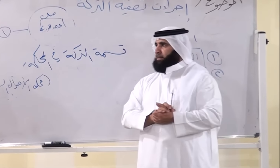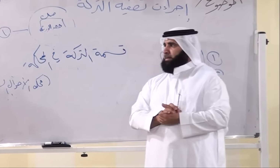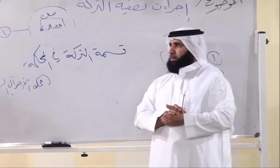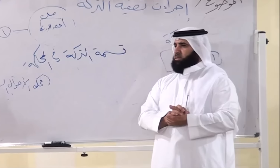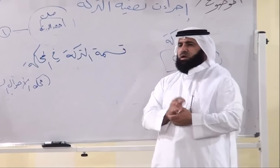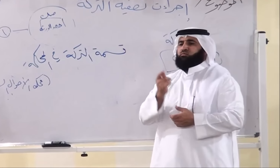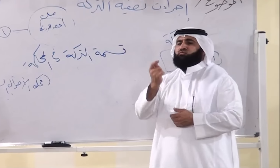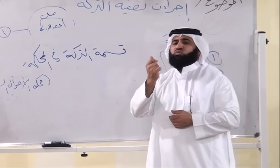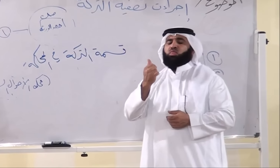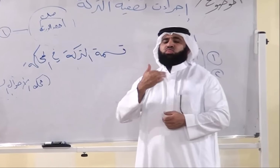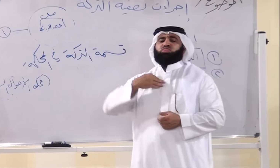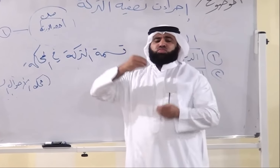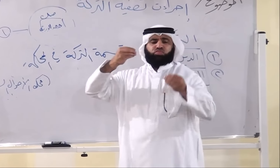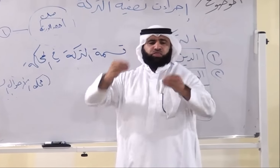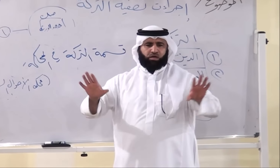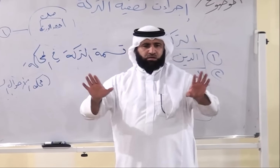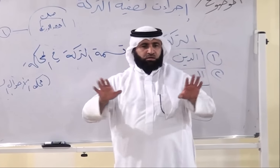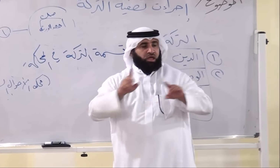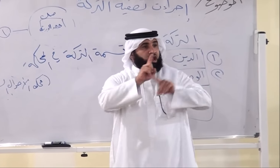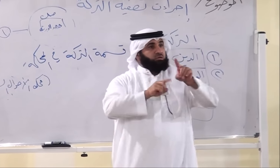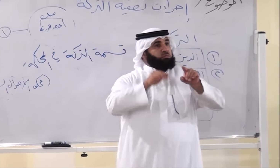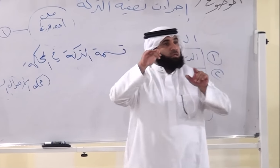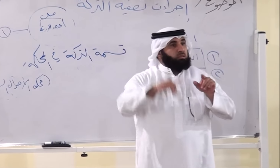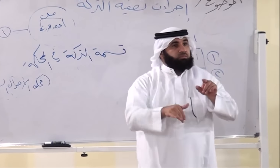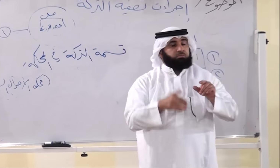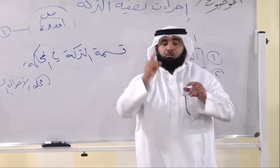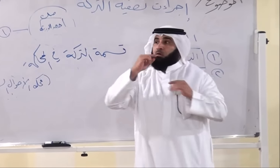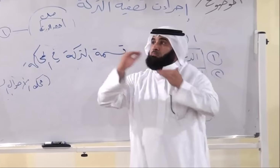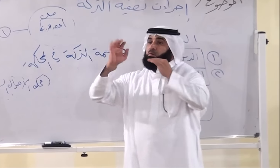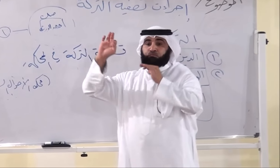تضيع أموال عليهم، تضيع أجور،